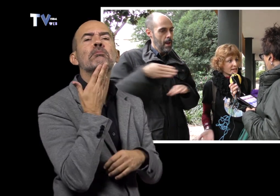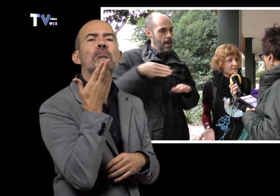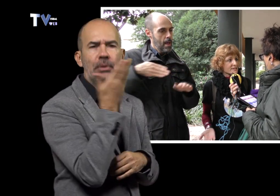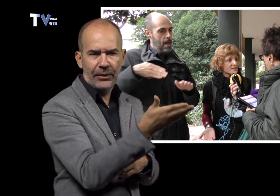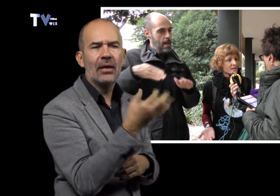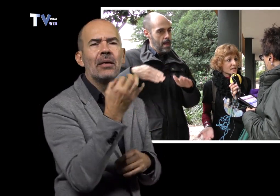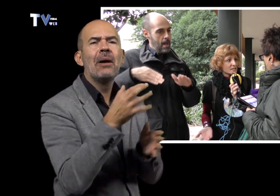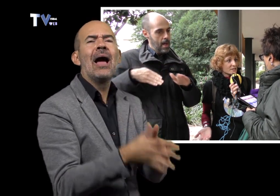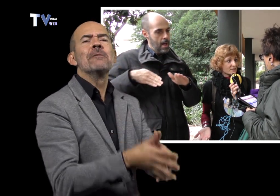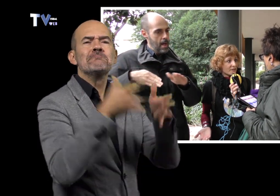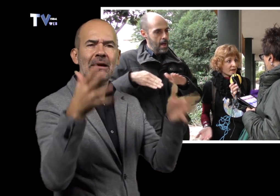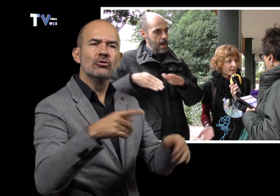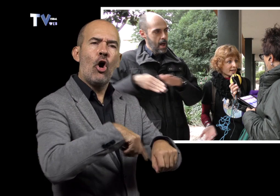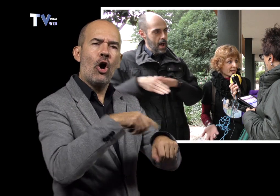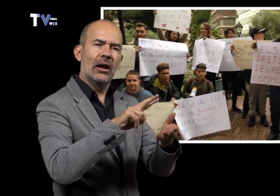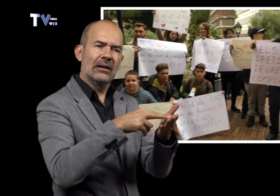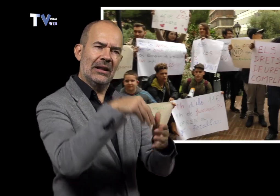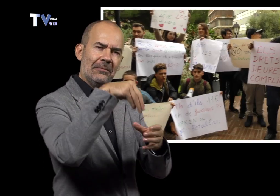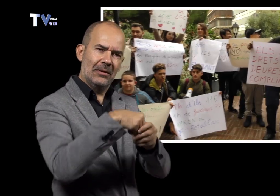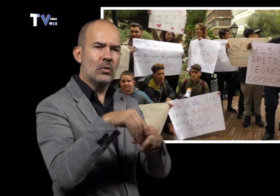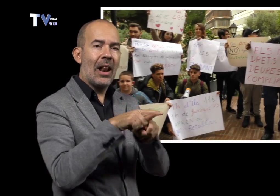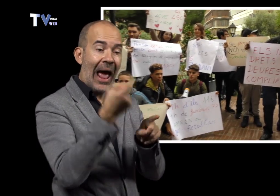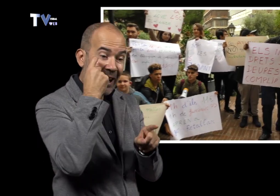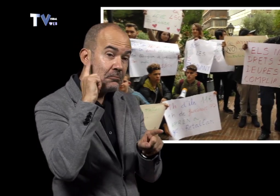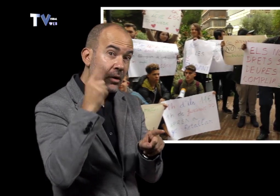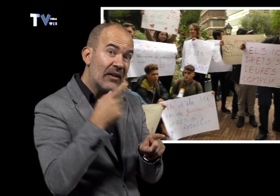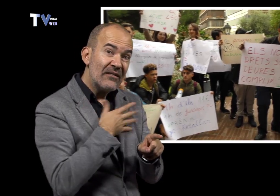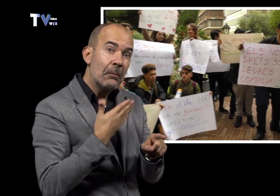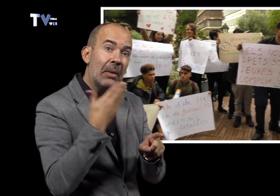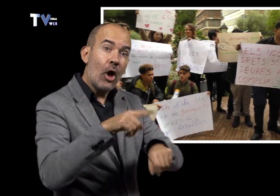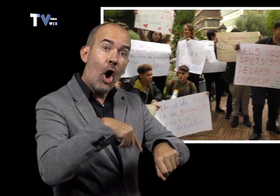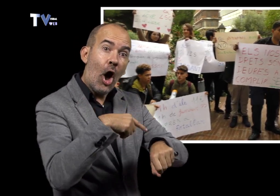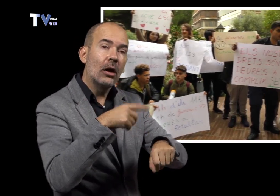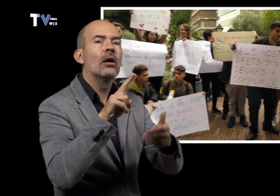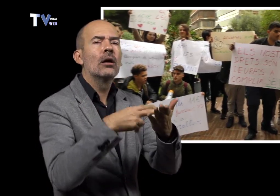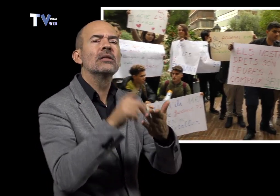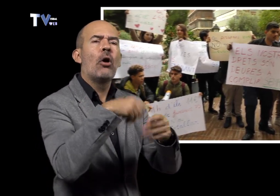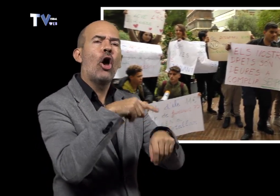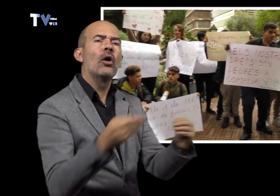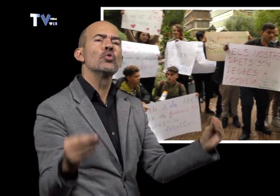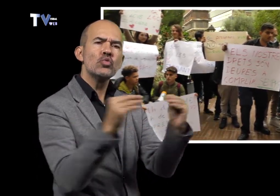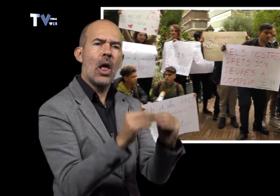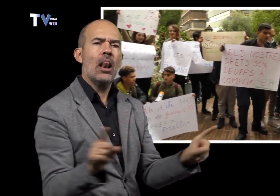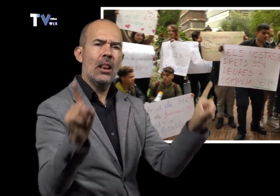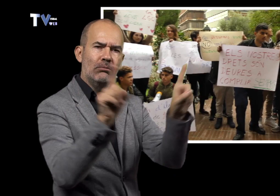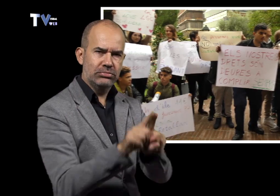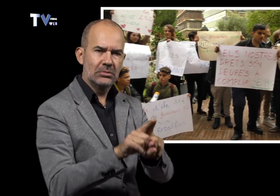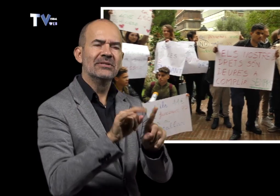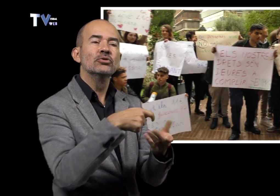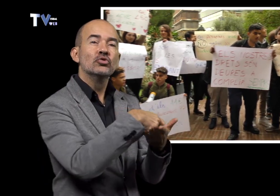això demanen ampliar l'horari d'intèrprets dins les classes. L'alumne sord també demana tenir les mateixes hores, que les mateixes